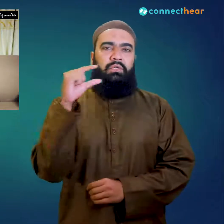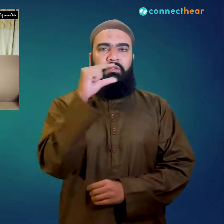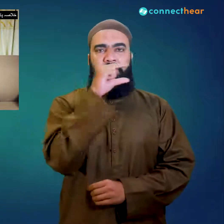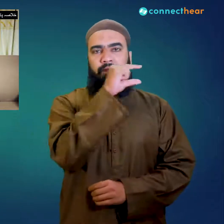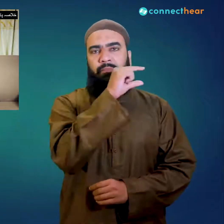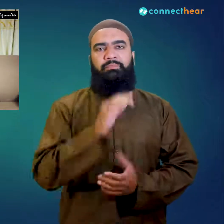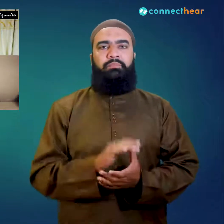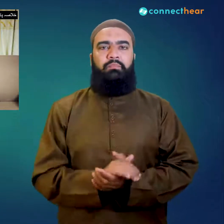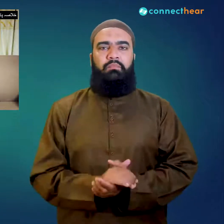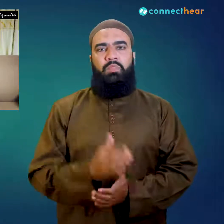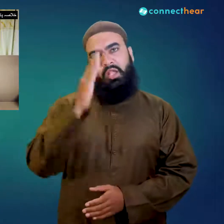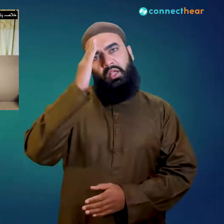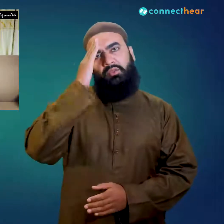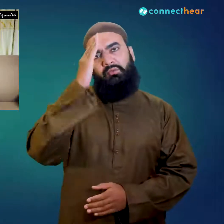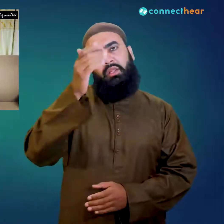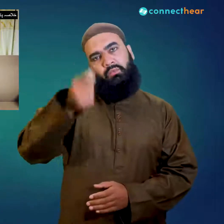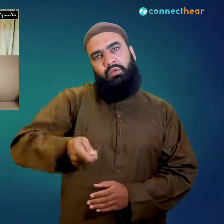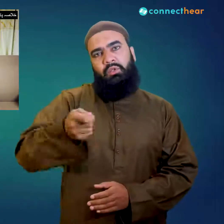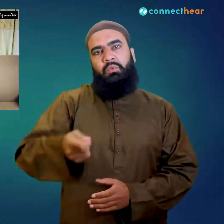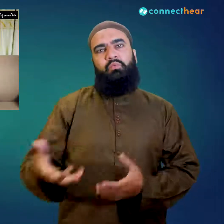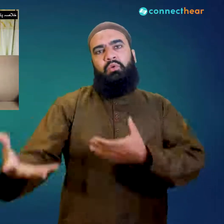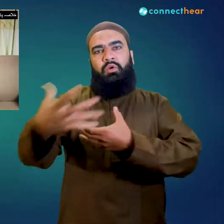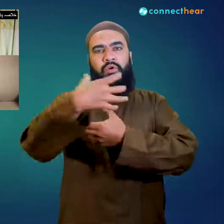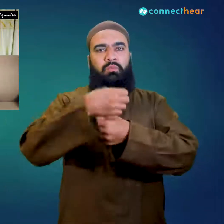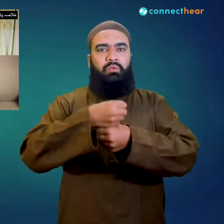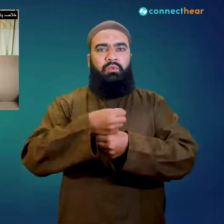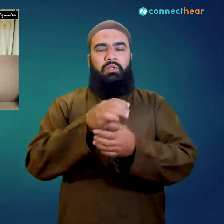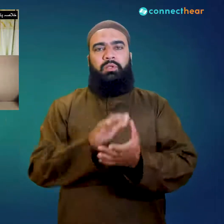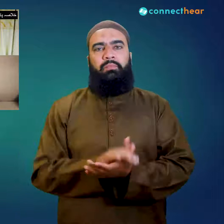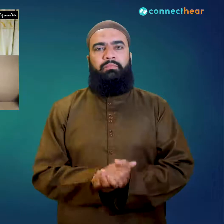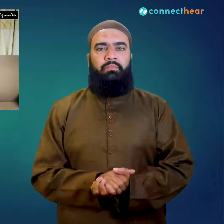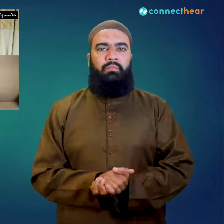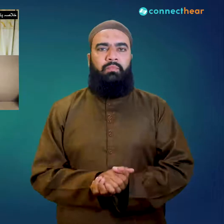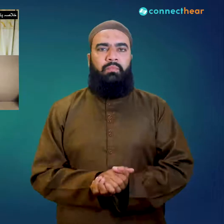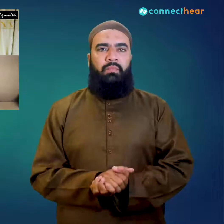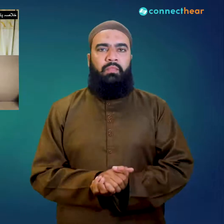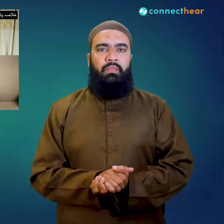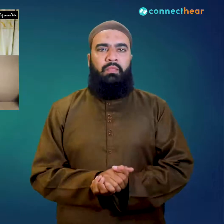بسم اللہ الرحمن الرحیم۔ السلام علیکم ورحمۃ اللہ۔